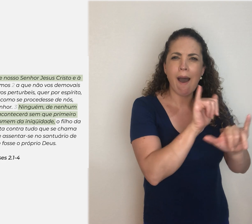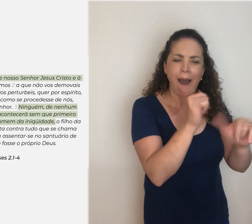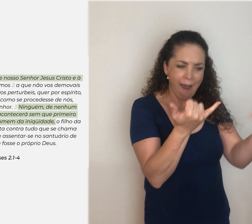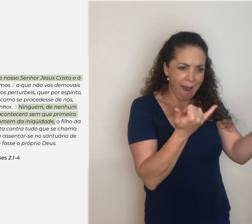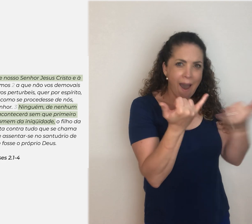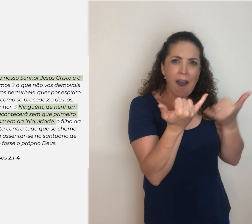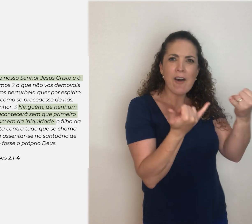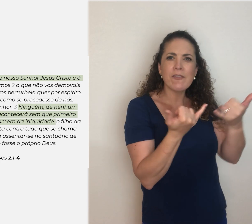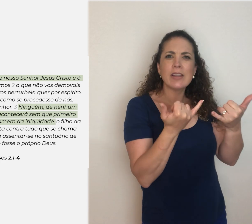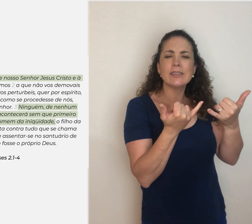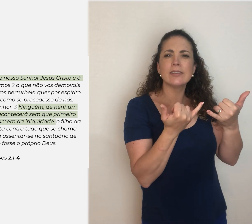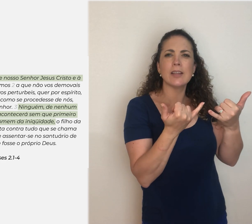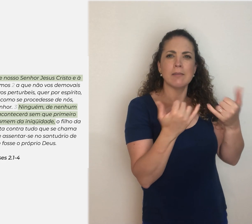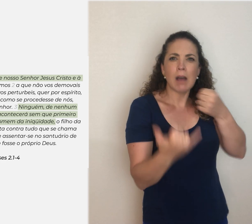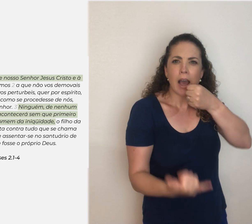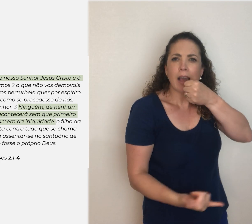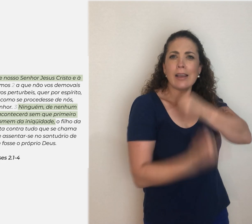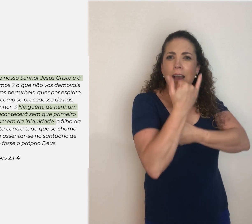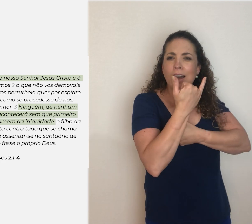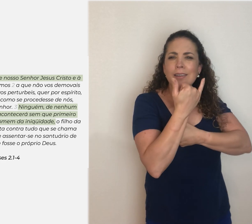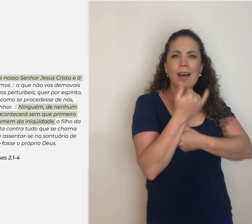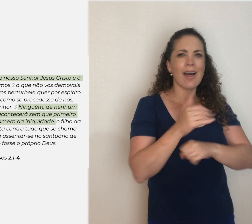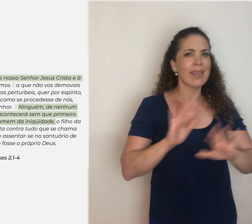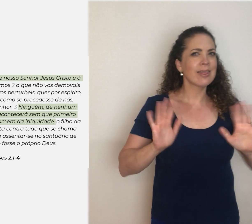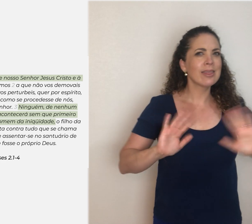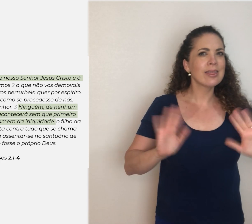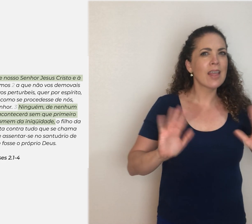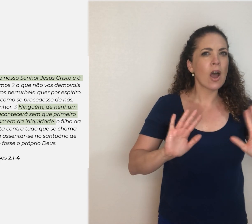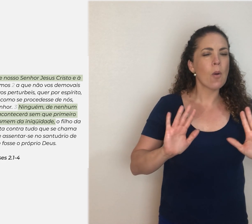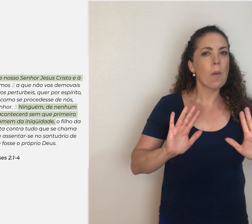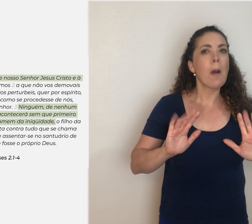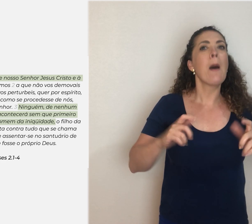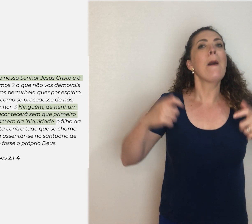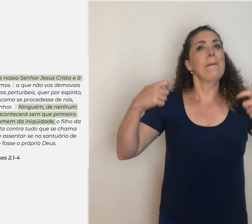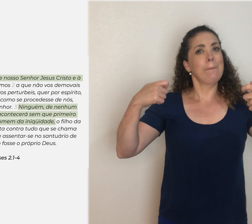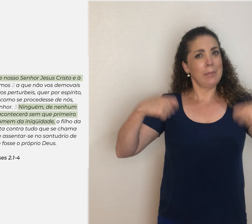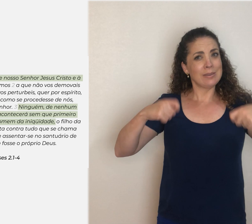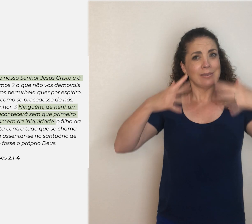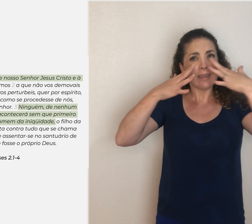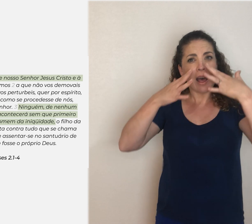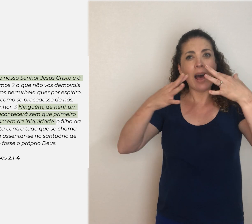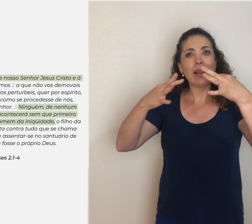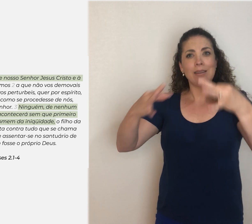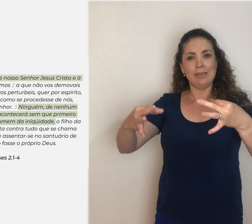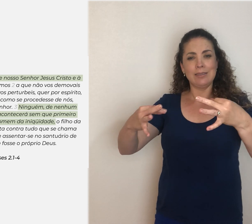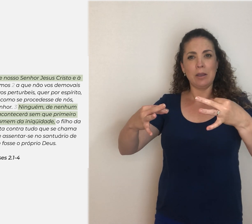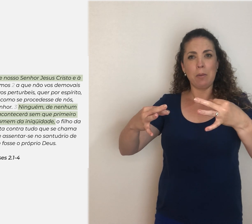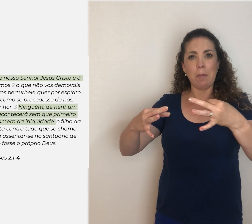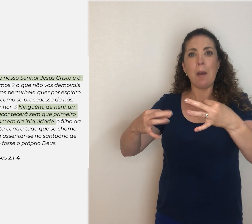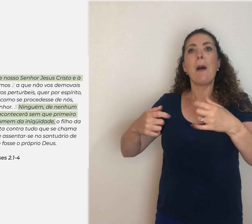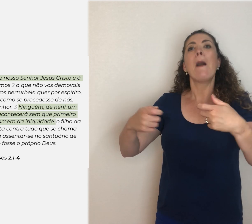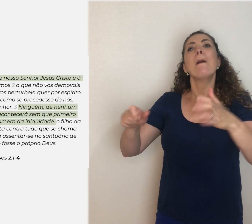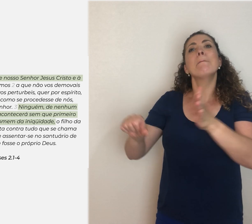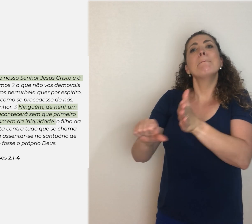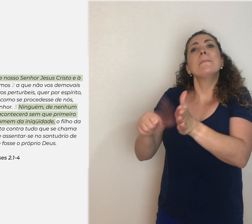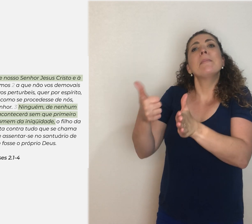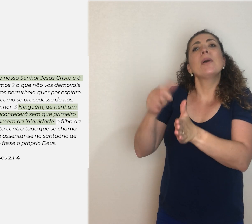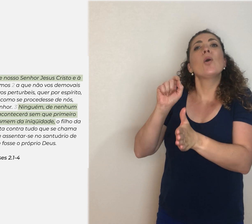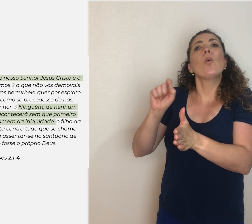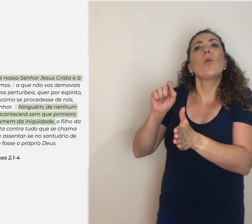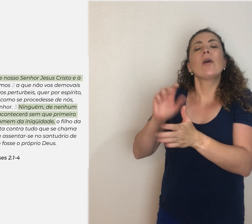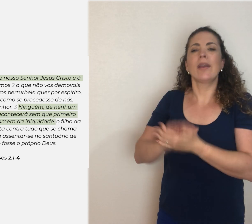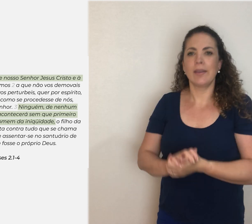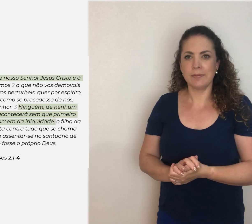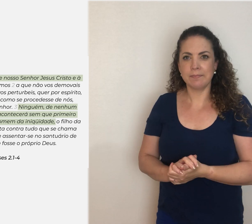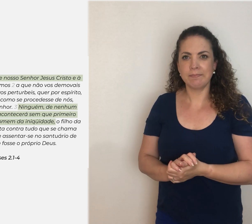não acontecerá sem que primeiro venha a apostasia e seja revelado